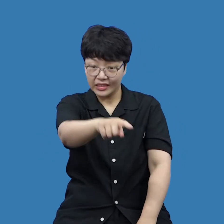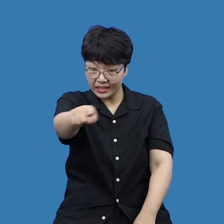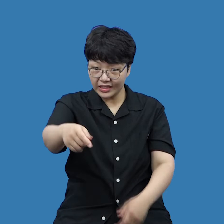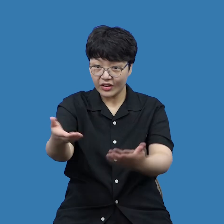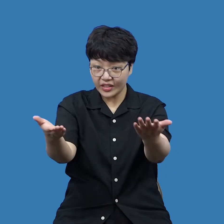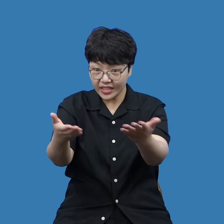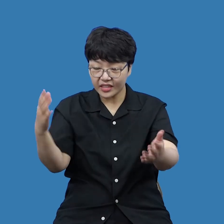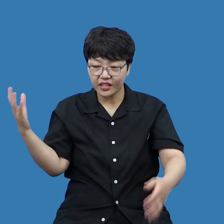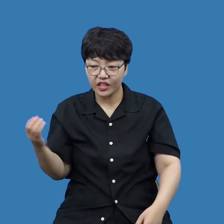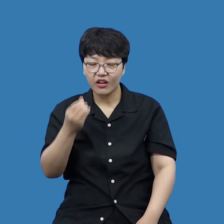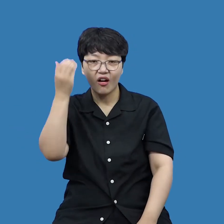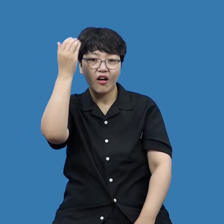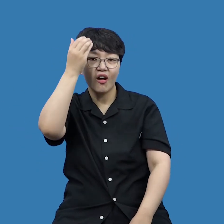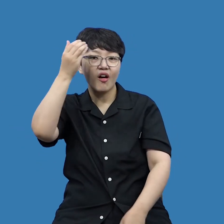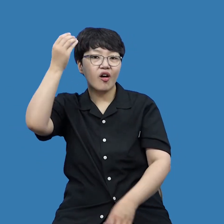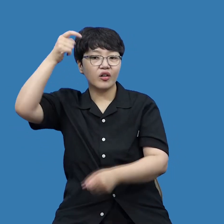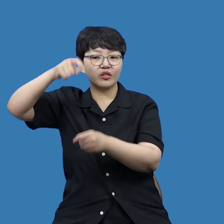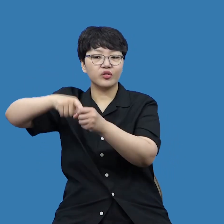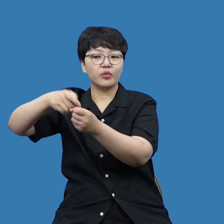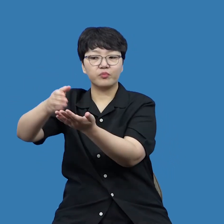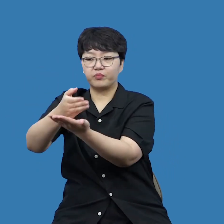영적으로 분별되기 때문이라.